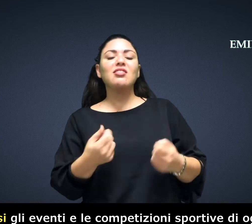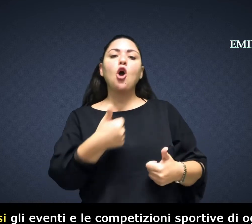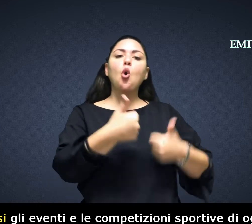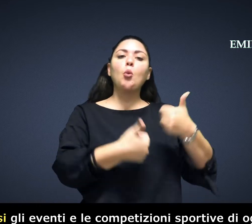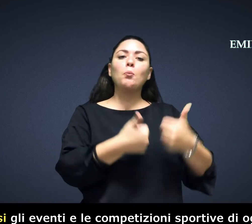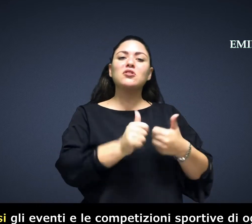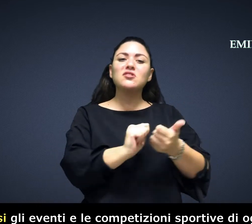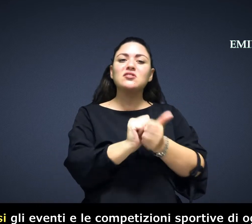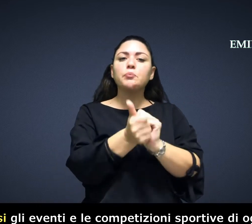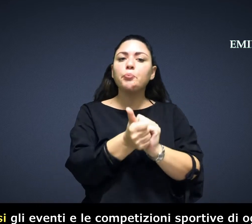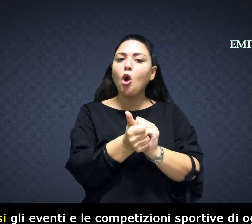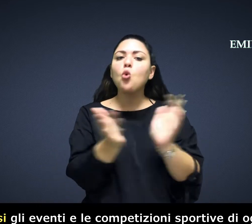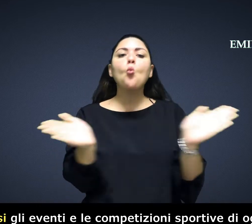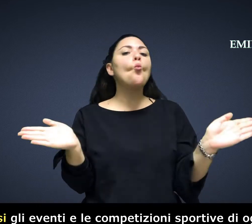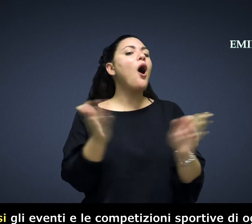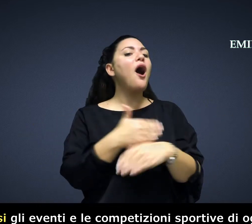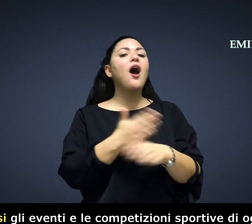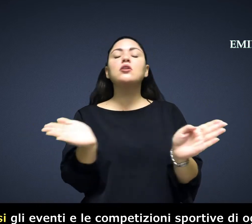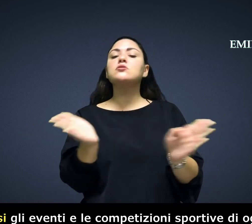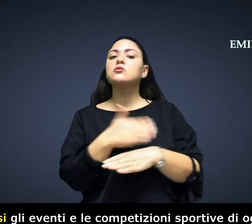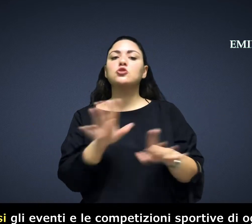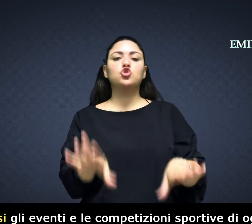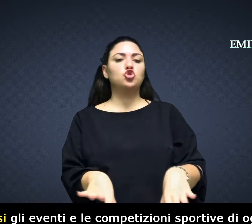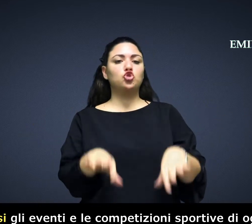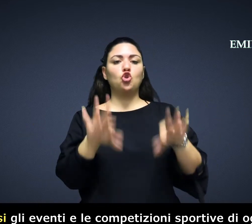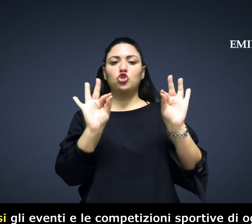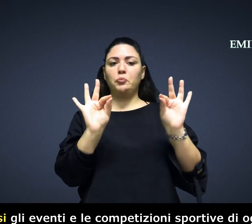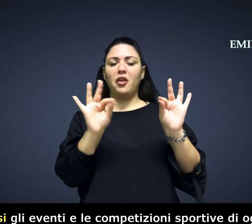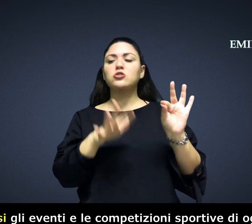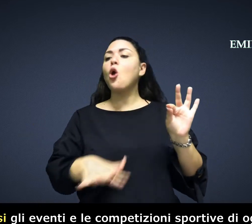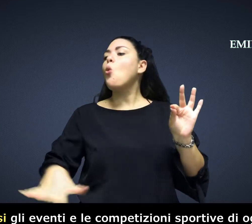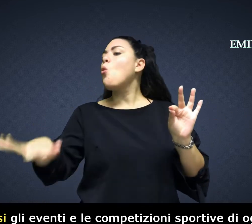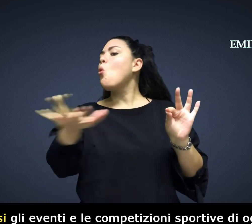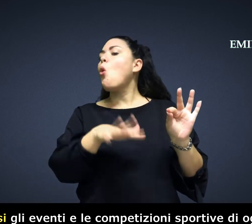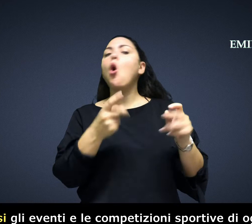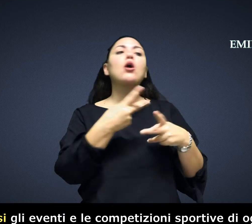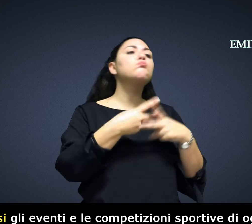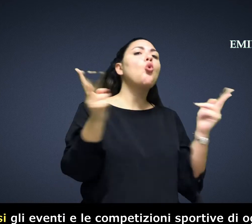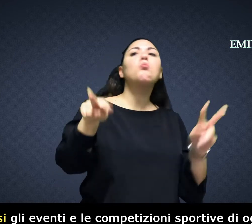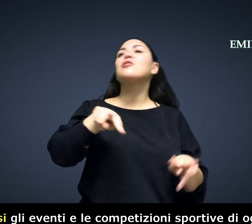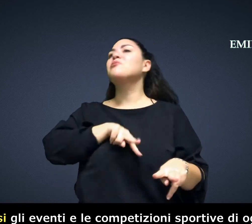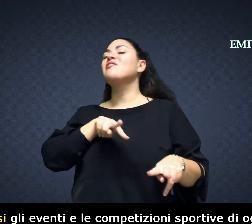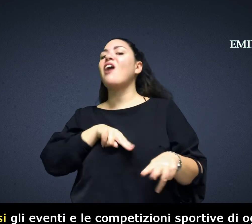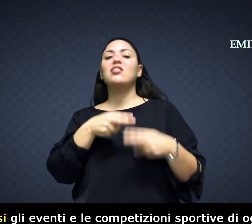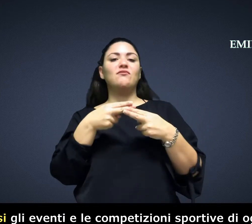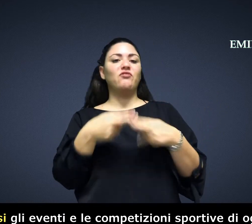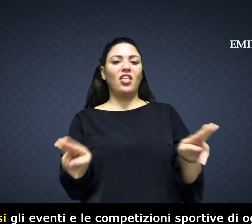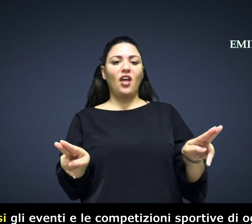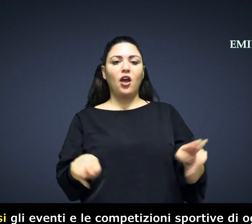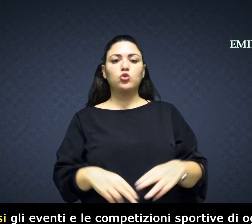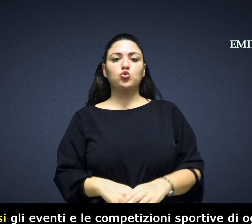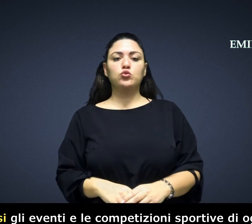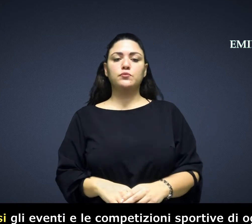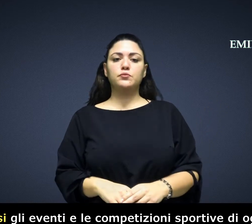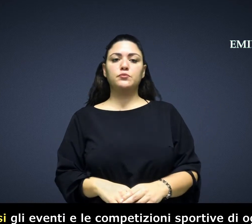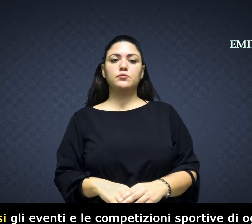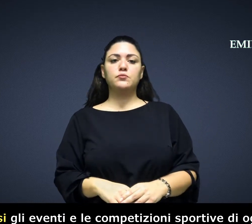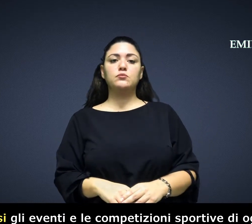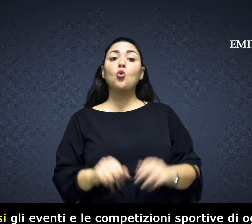Competizioni sportive. Sono sospesi gli eventi e le competizioni sportive di ogni ordine e disciplina, svolti in ogni luogo, sia